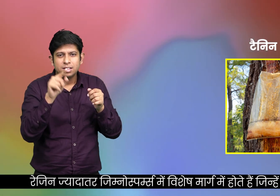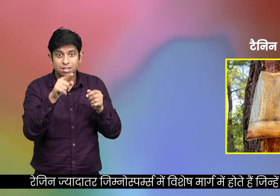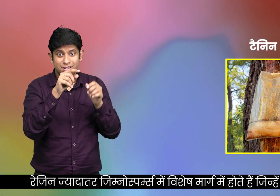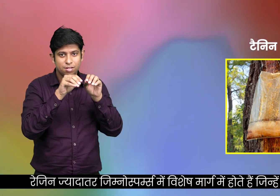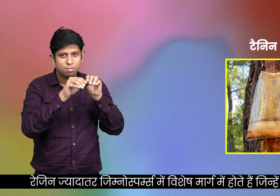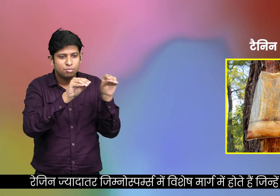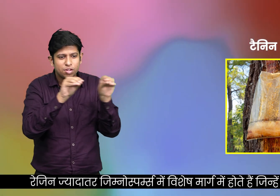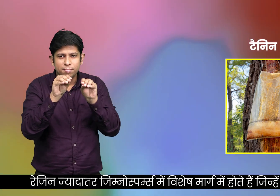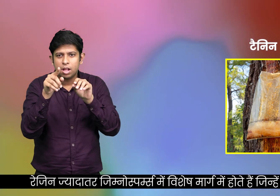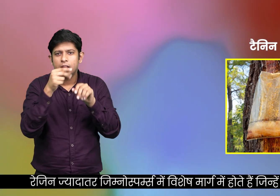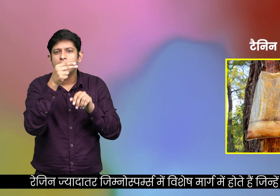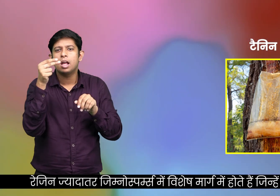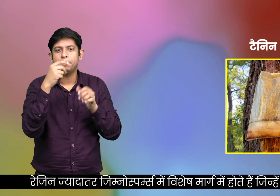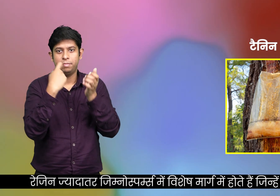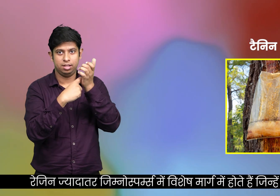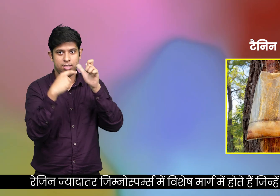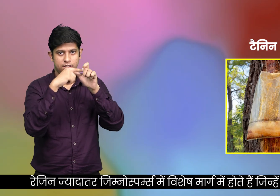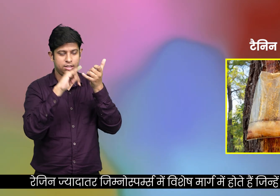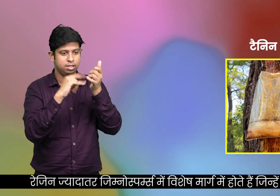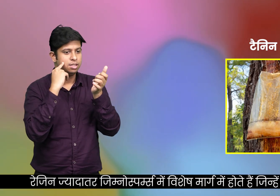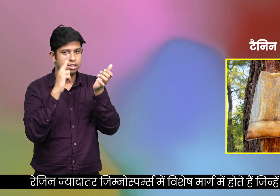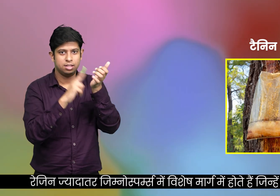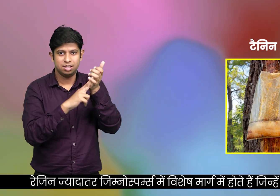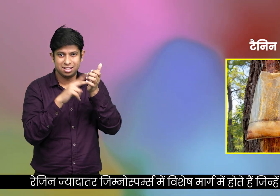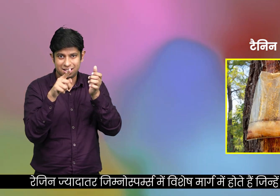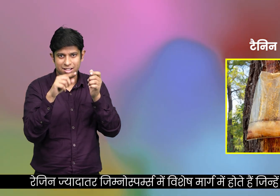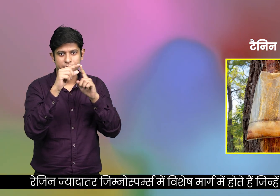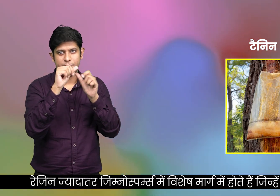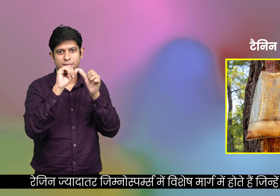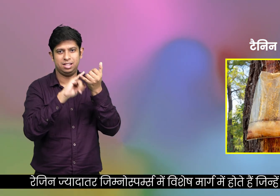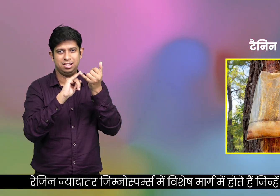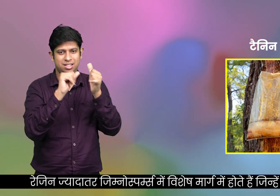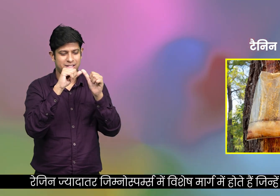जिन्हें राल मार्ग कहा जाता है।